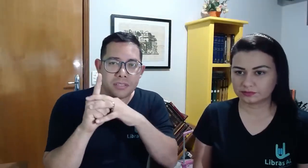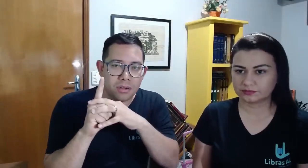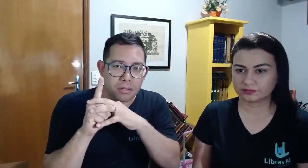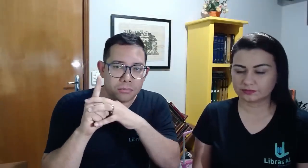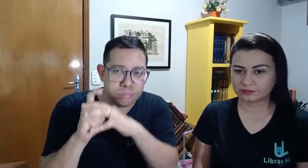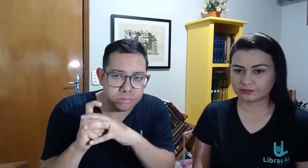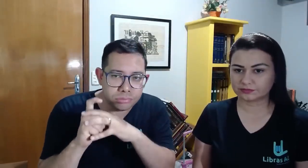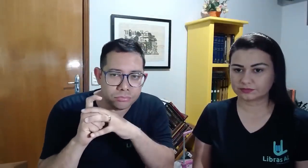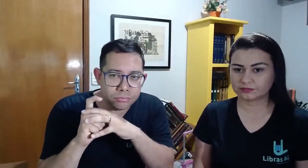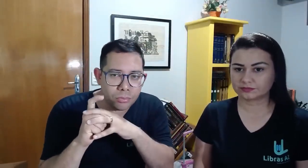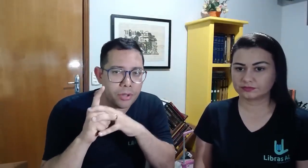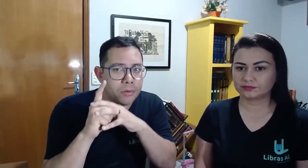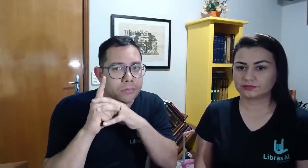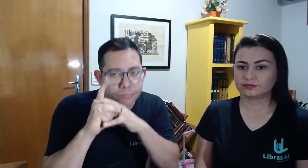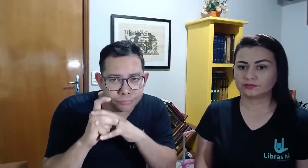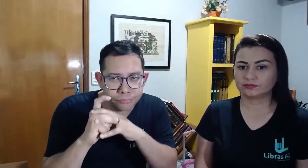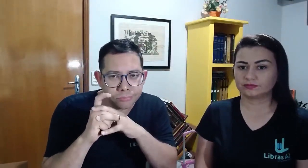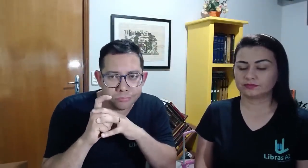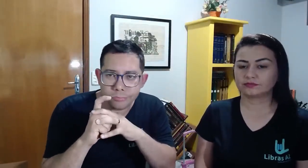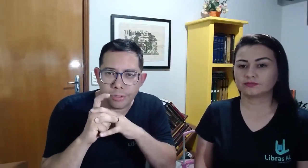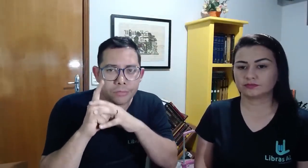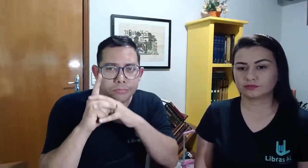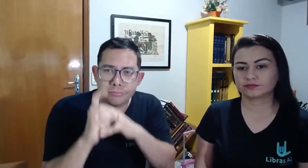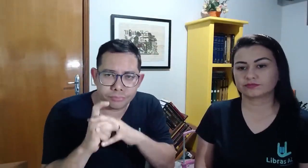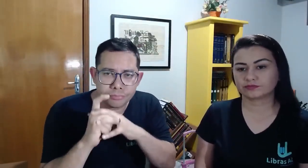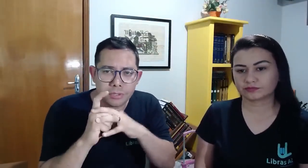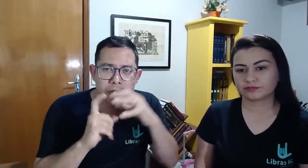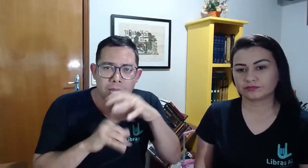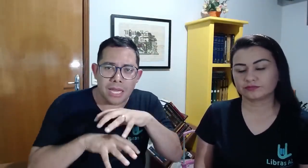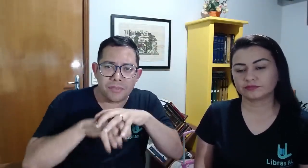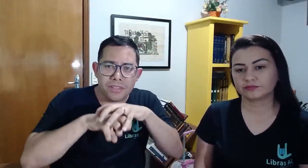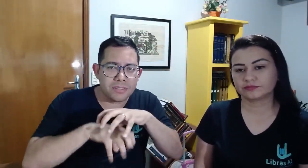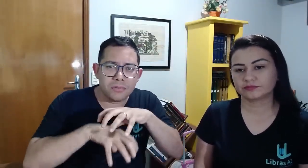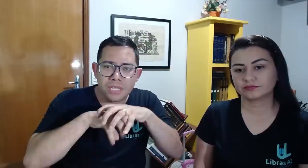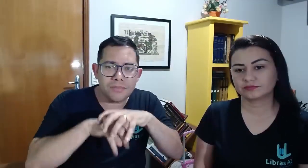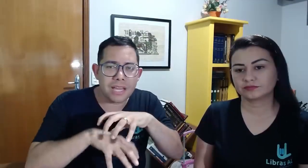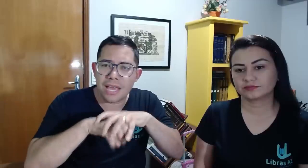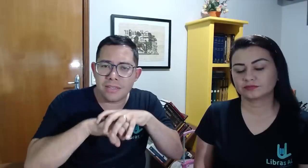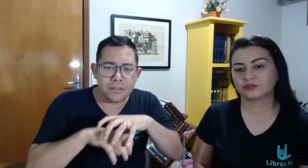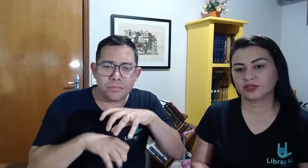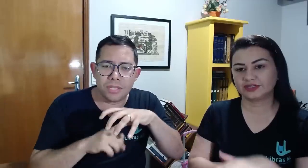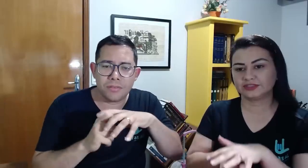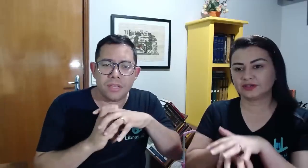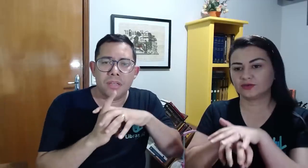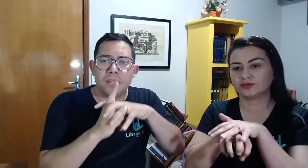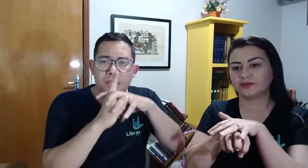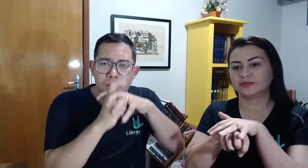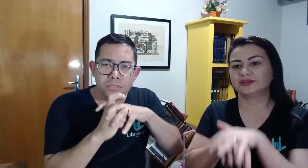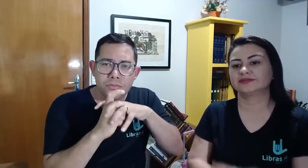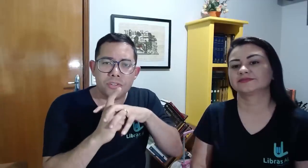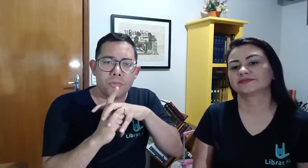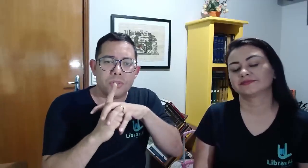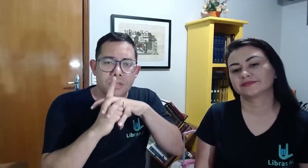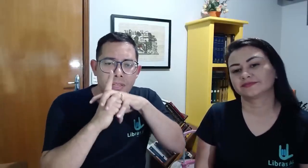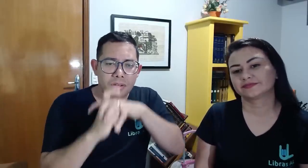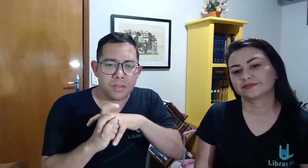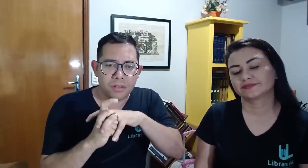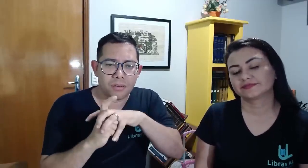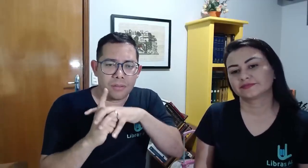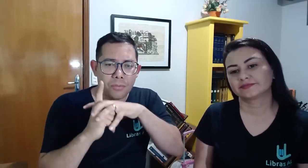ó, morreu. Olha, ela fez, não teve raiz, não se firmou, tá vendo? Ó,